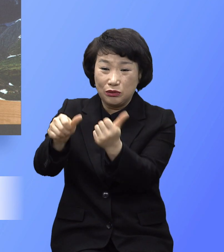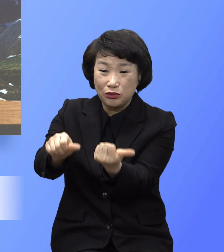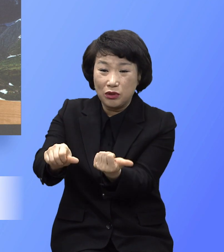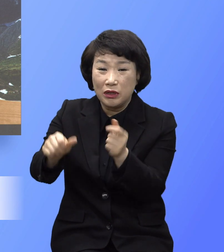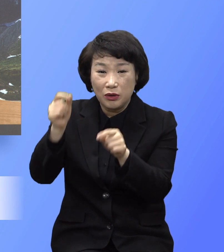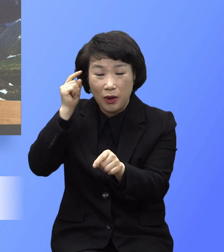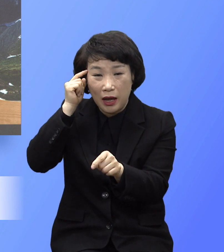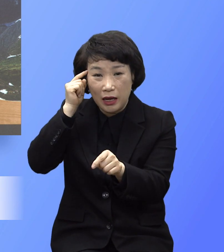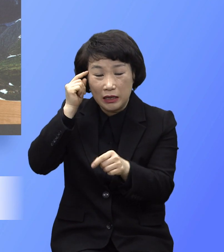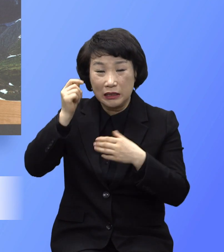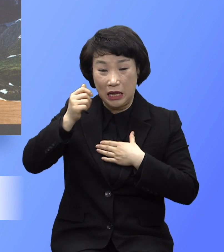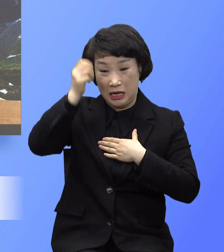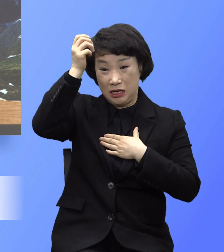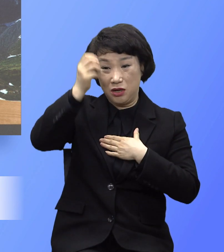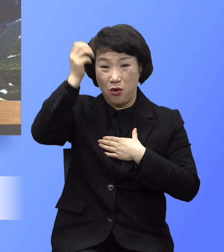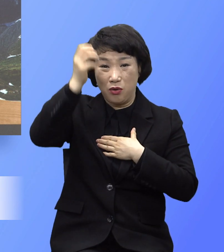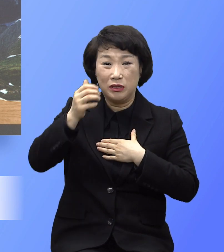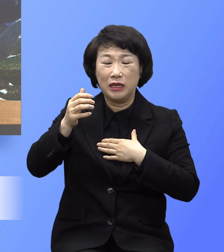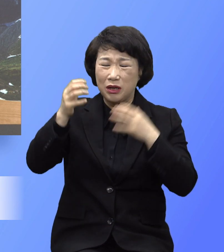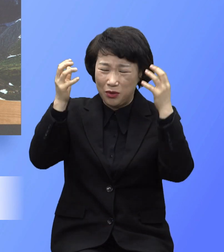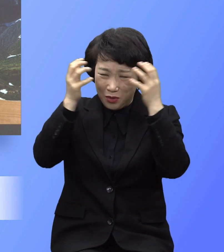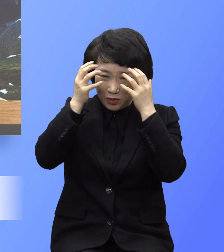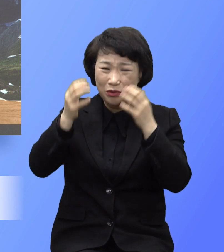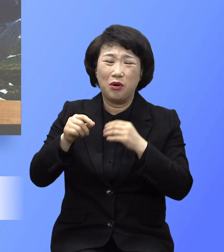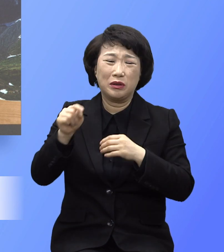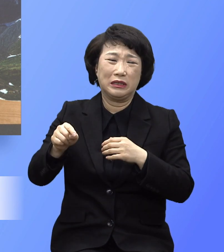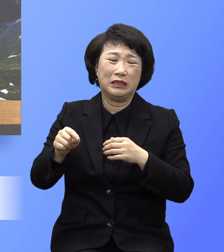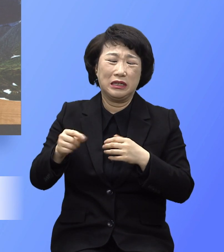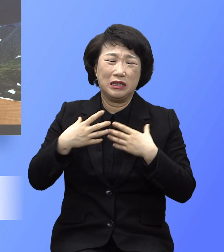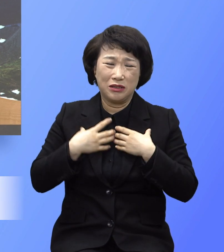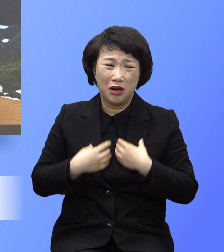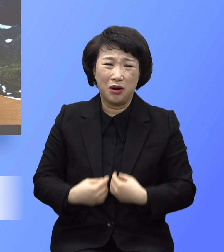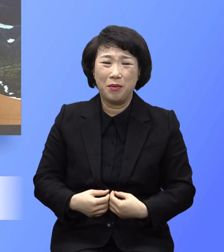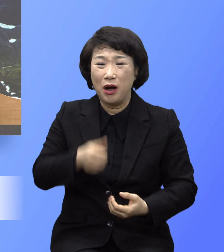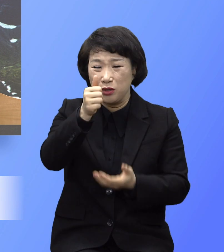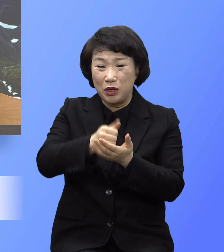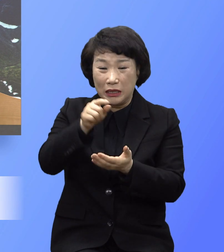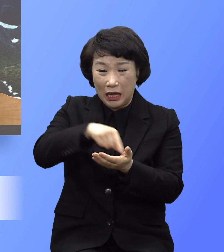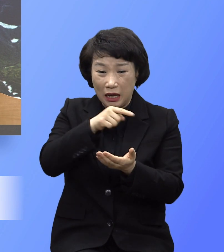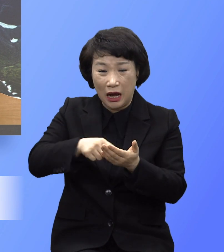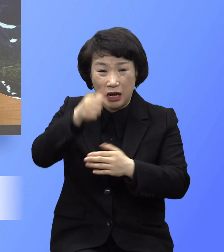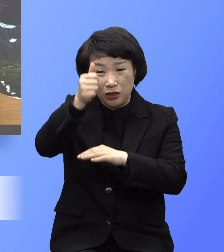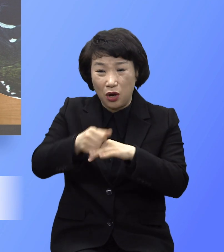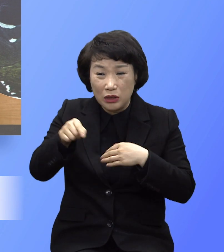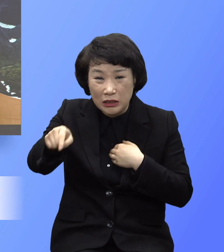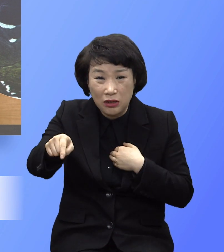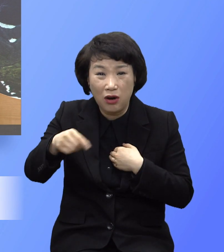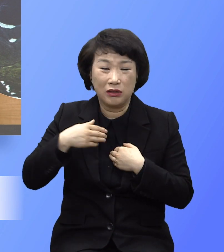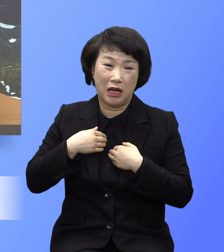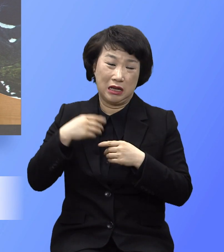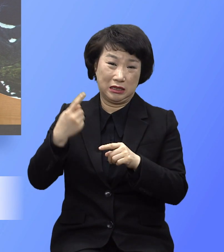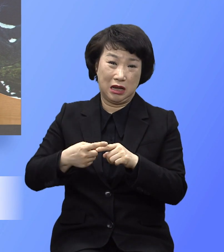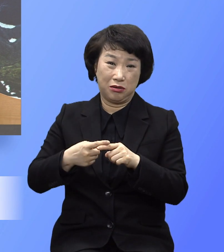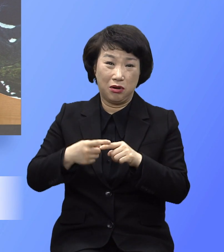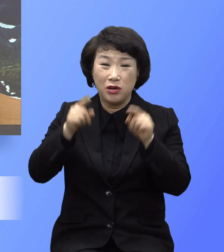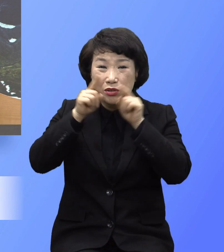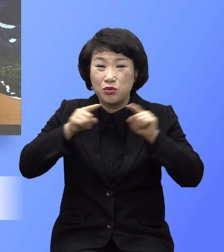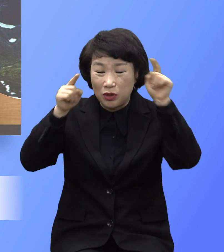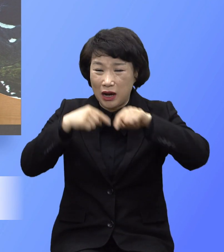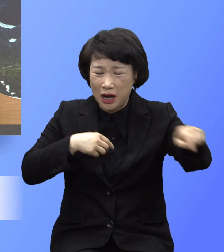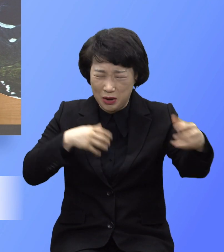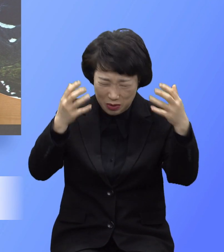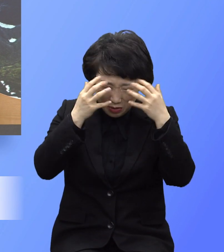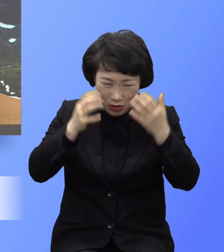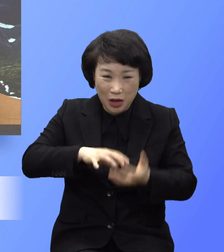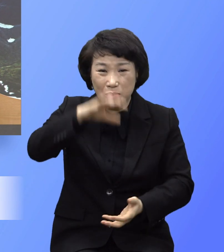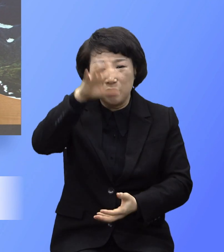죽으심이 내 영혼이 당할 이 절망적인 죄값이라는 사실, 그리고 지옥의 처절한